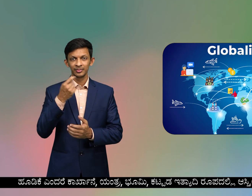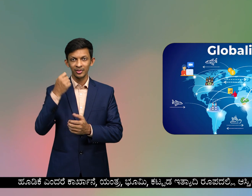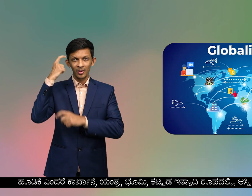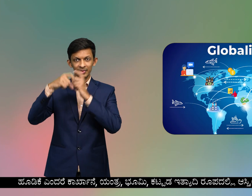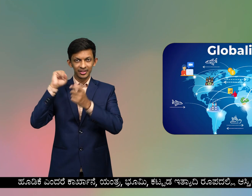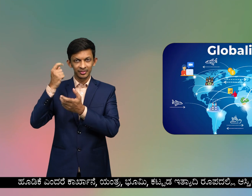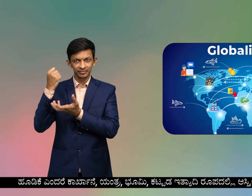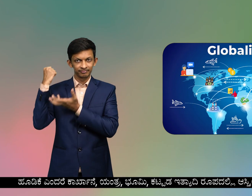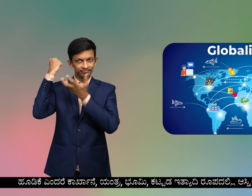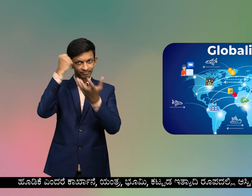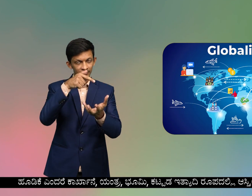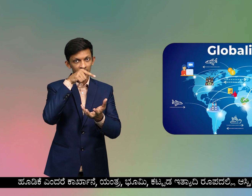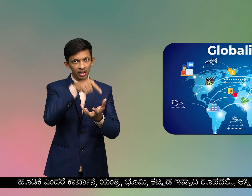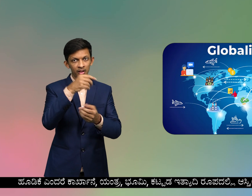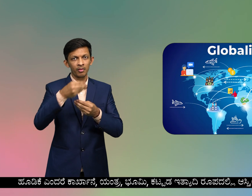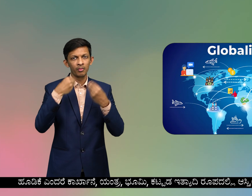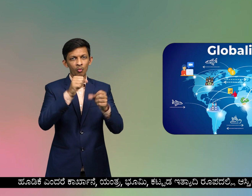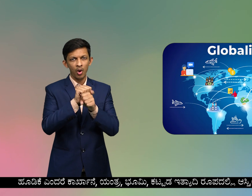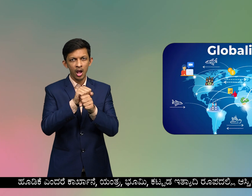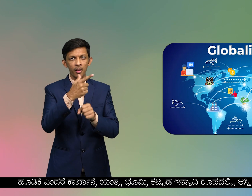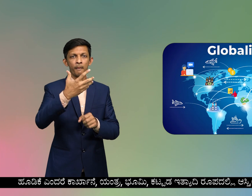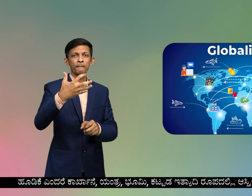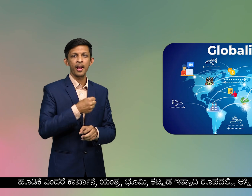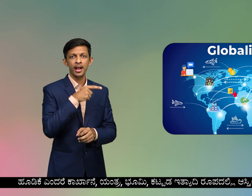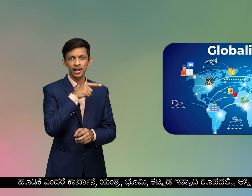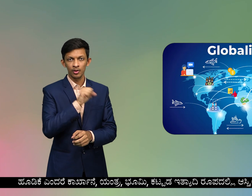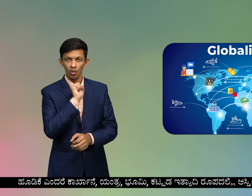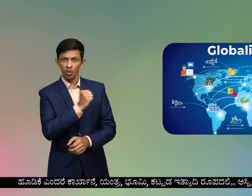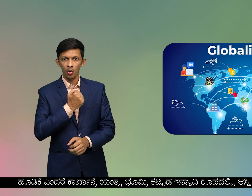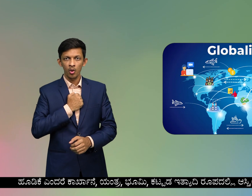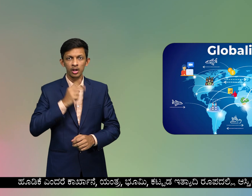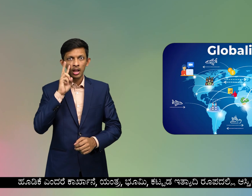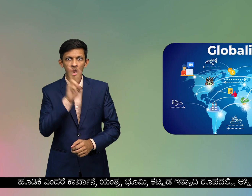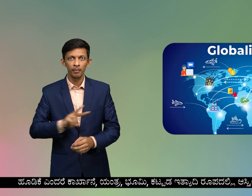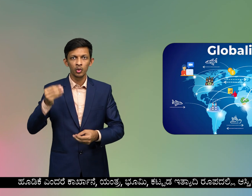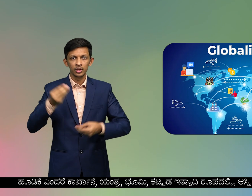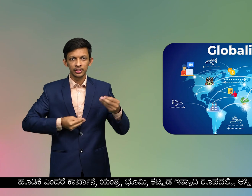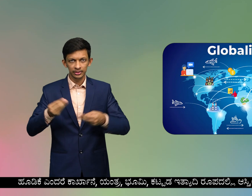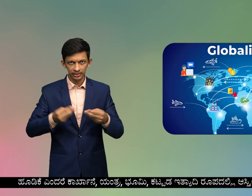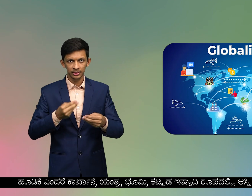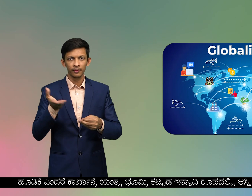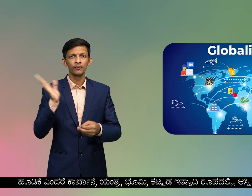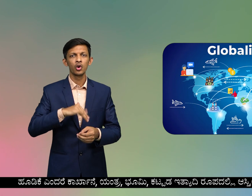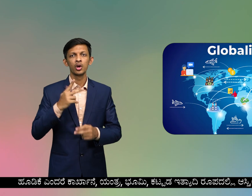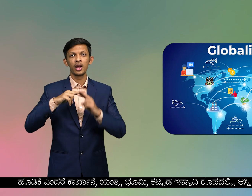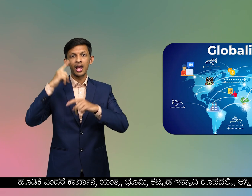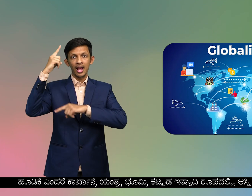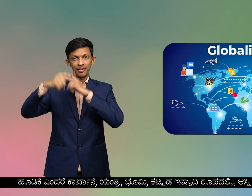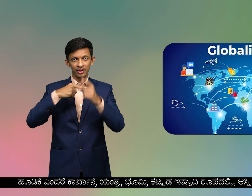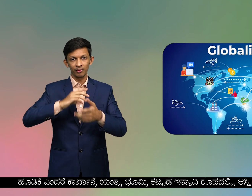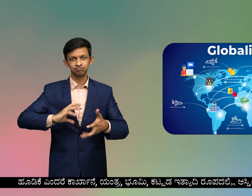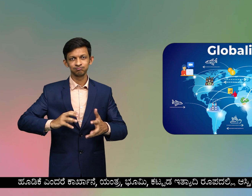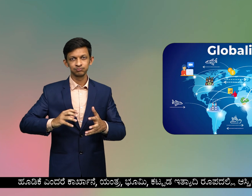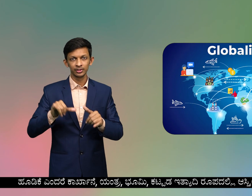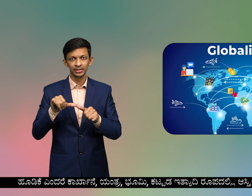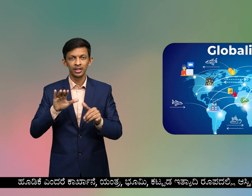ಹೂಡಿಕೆ ಎಂದರೆ ಕಾರ್ಖಾನೆ, ಯಂತ್ರ, ಭೂಮಿ, ಕಟ್ಟಡ ಇತ್ಯಾದಿ ರೂಪದಲ್ಲಿ ಆಸ್ತಿಯನ್ನು ಖರೀದಿಸುವುದು.